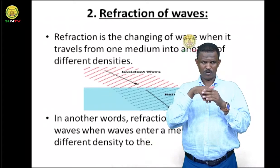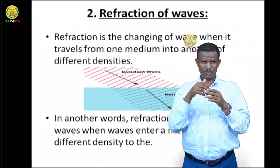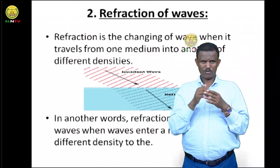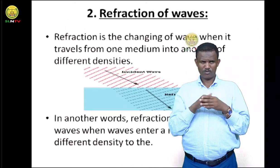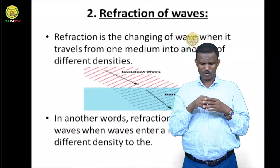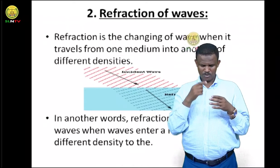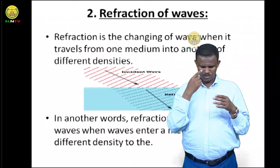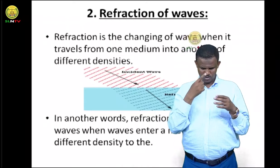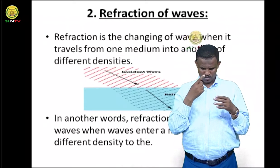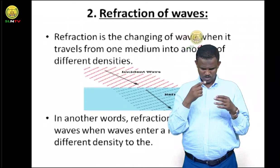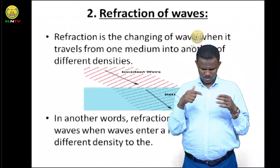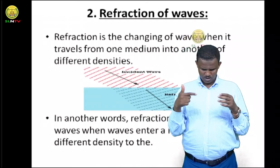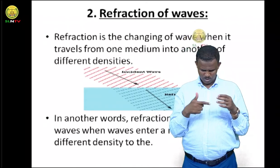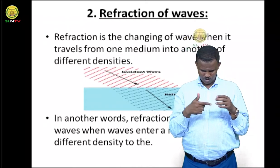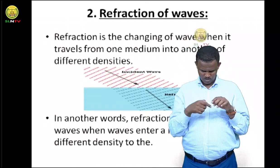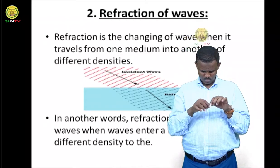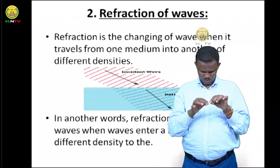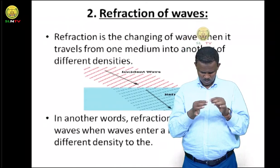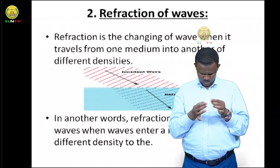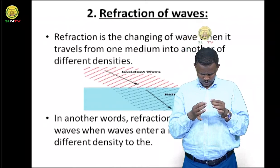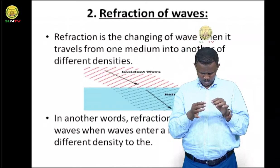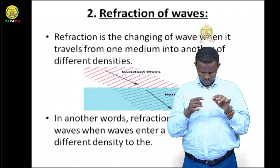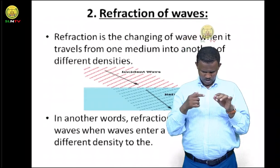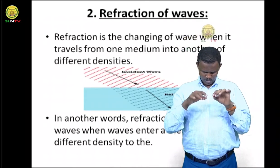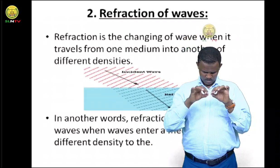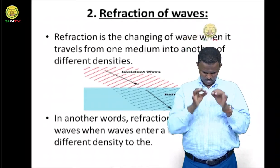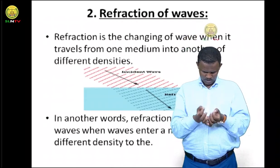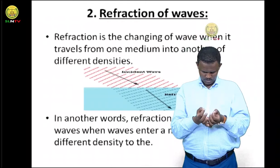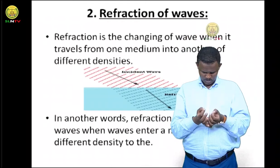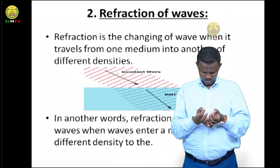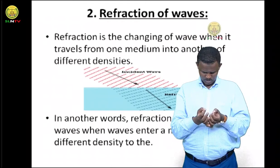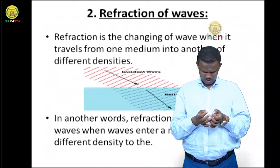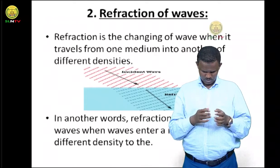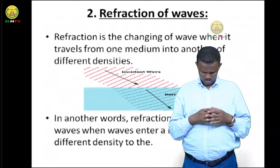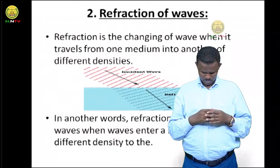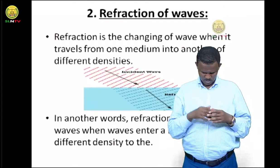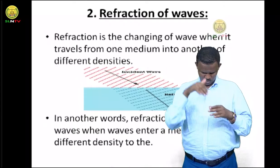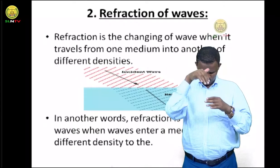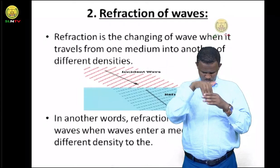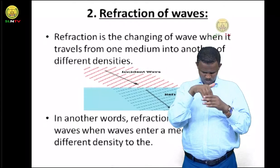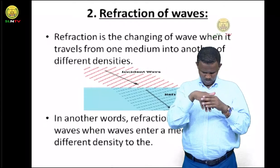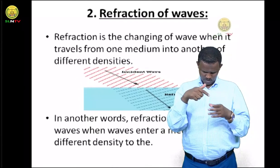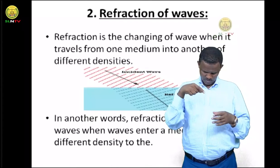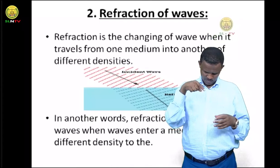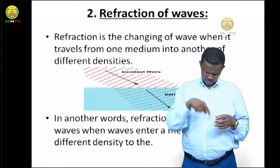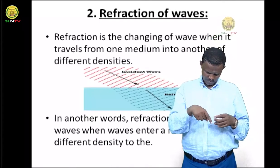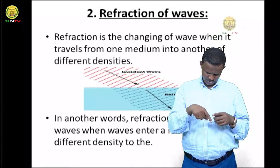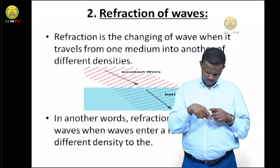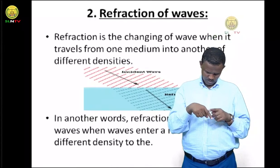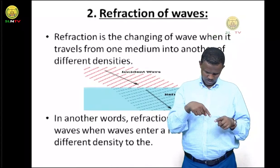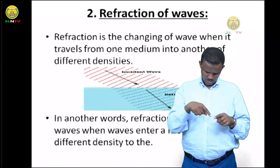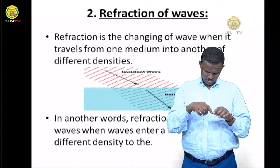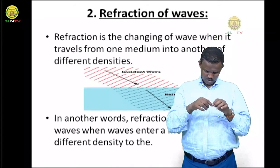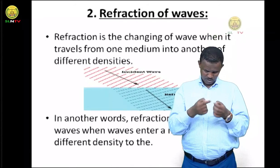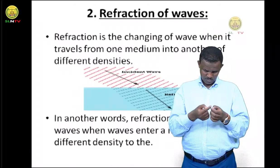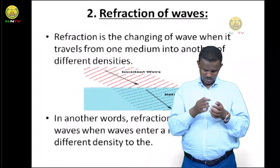gaaban yahay ama uu qalooco inuu jaban yahay baad moodaa haddaad fartaada biyaha gelisaana waa la mid waxaad moodaa fartu inay jaban tahay jingekaa ku